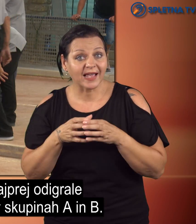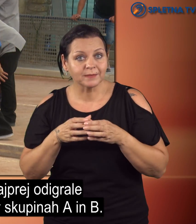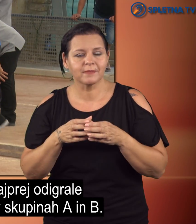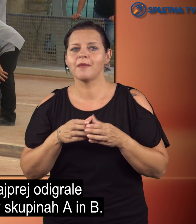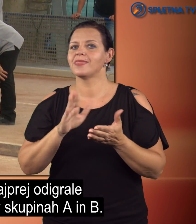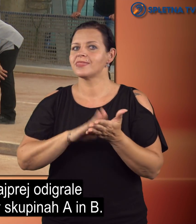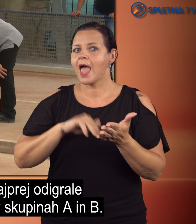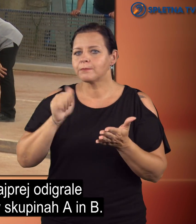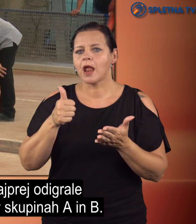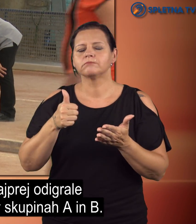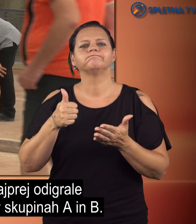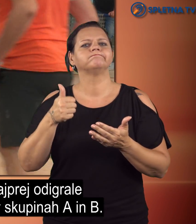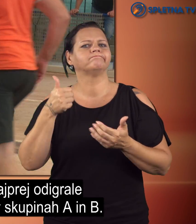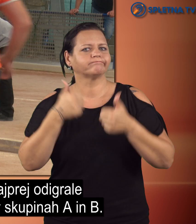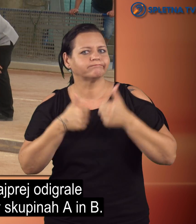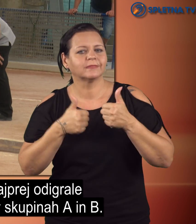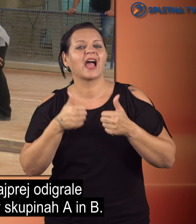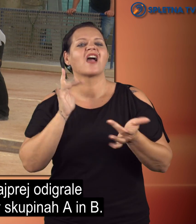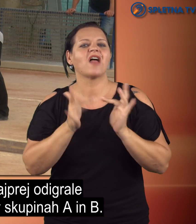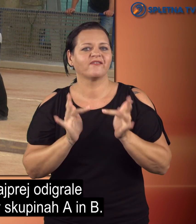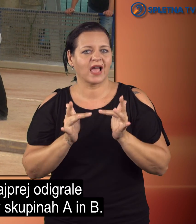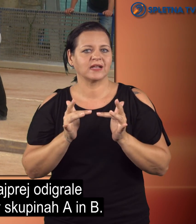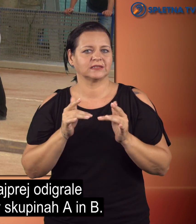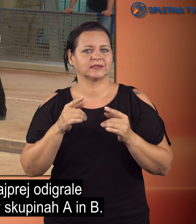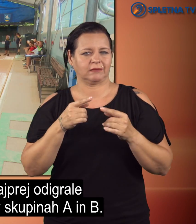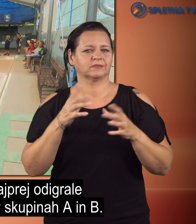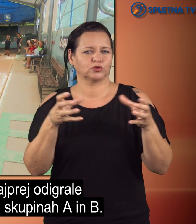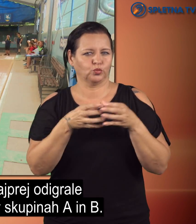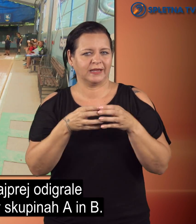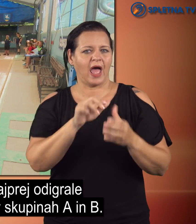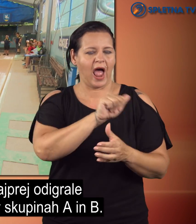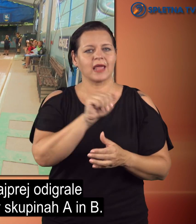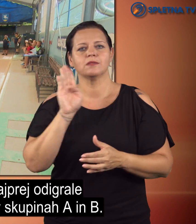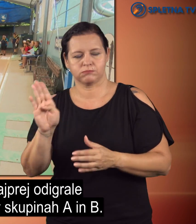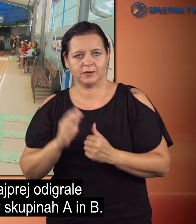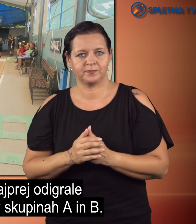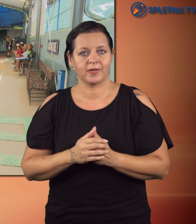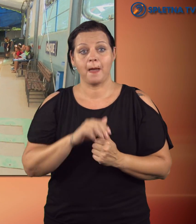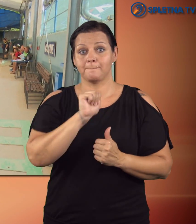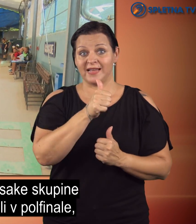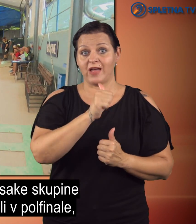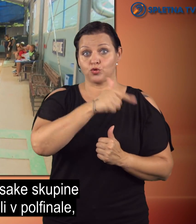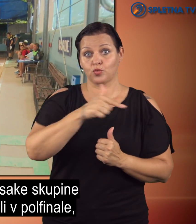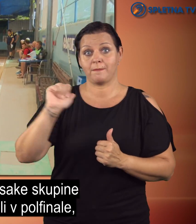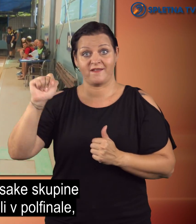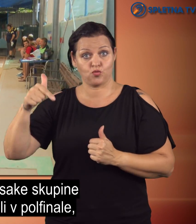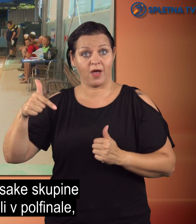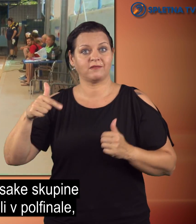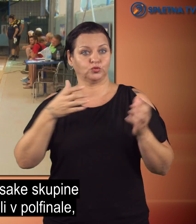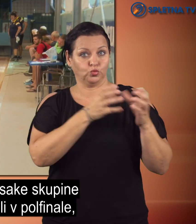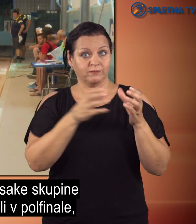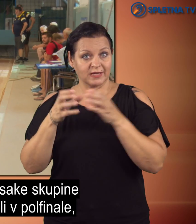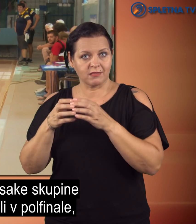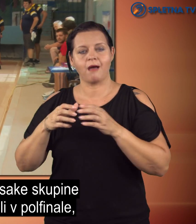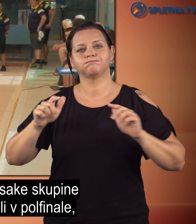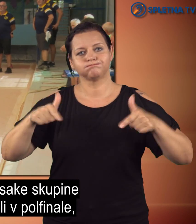Moške ekipe so najprej odigrale kvalifikacijske kroge v skupinah A in B. Prva in druga iz